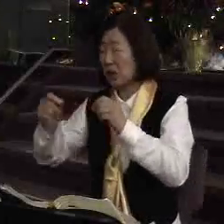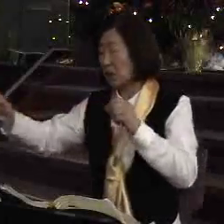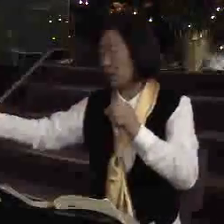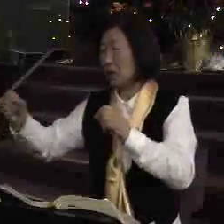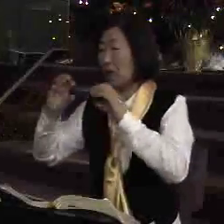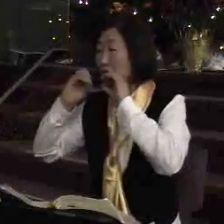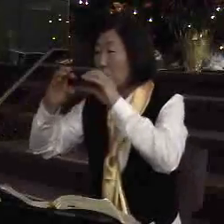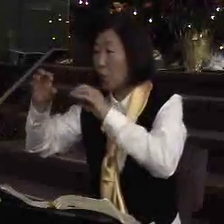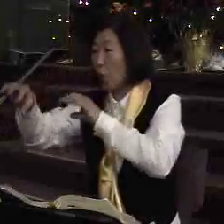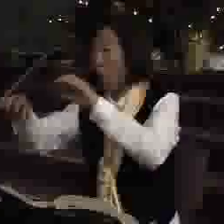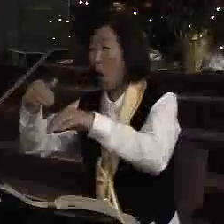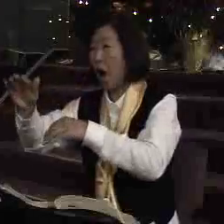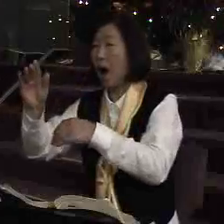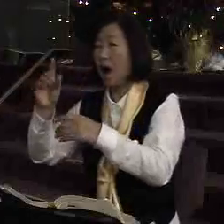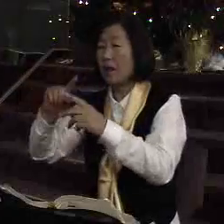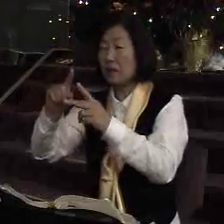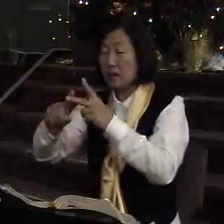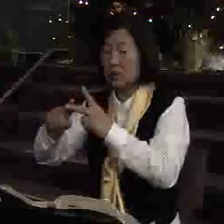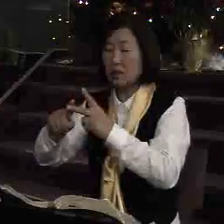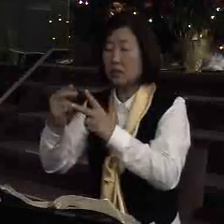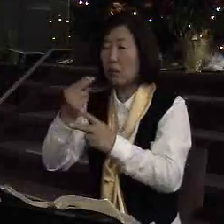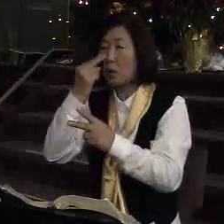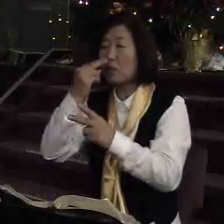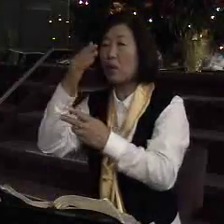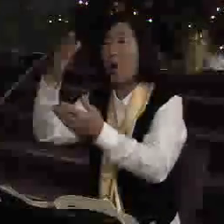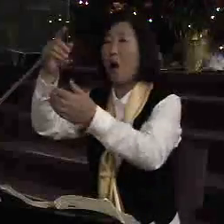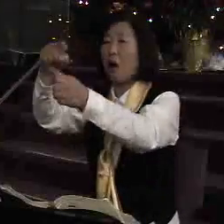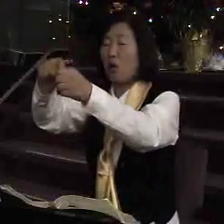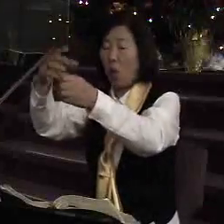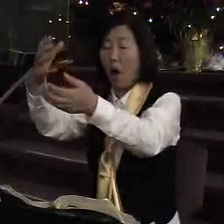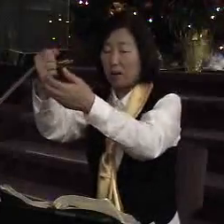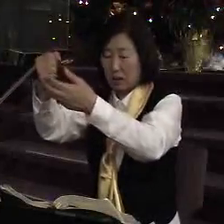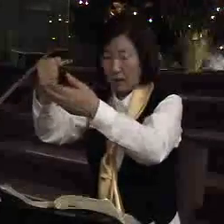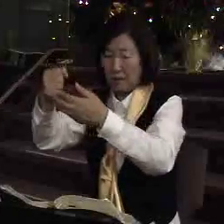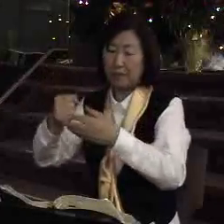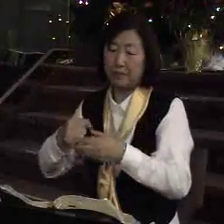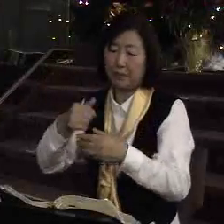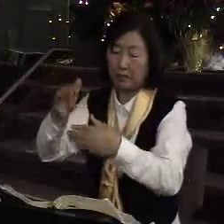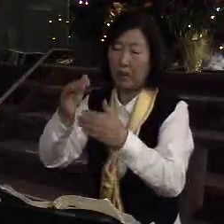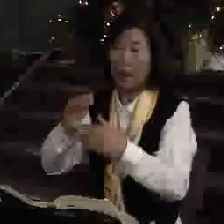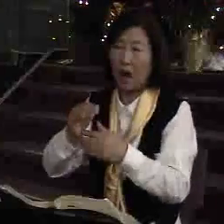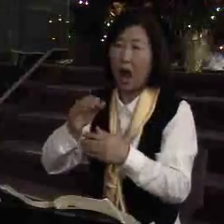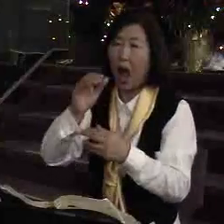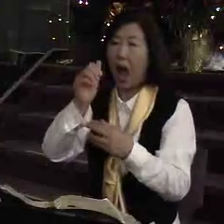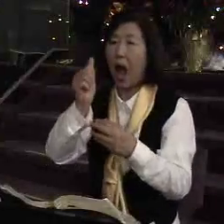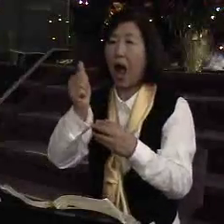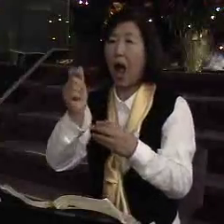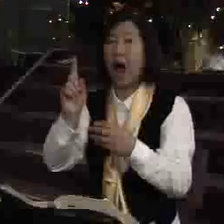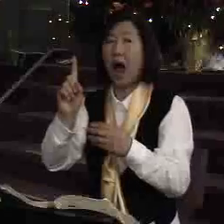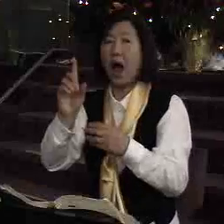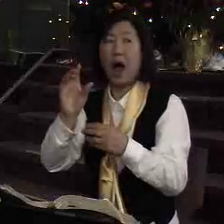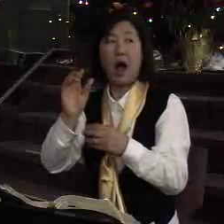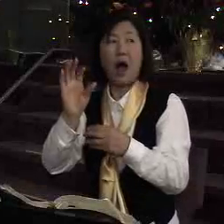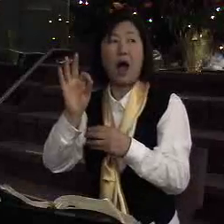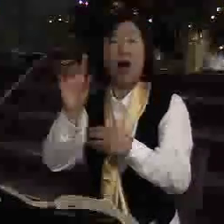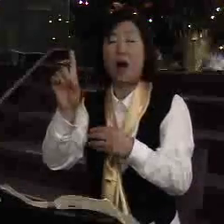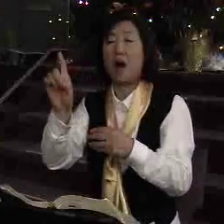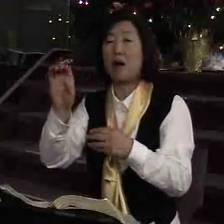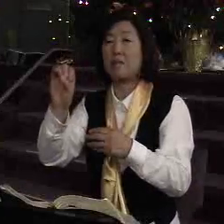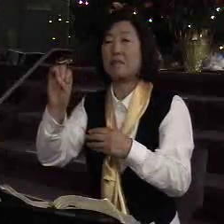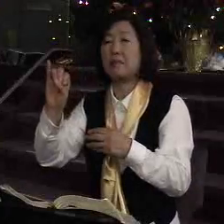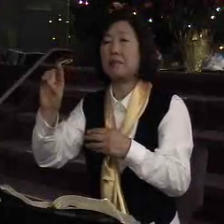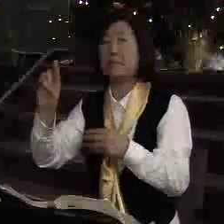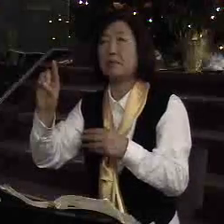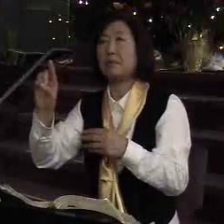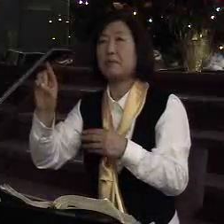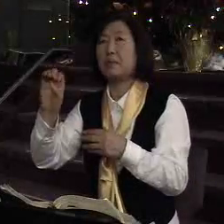가든 선교지에 갔을 땐 정말 목숨을 걸고 가는 거예요. 아프간 사태에서도, 피랍 사건에서도 보았지만